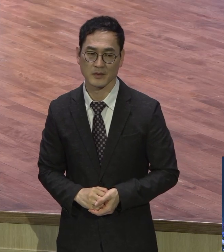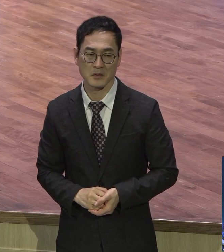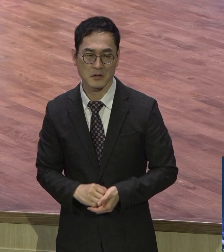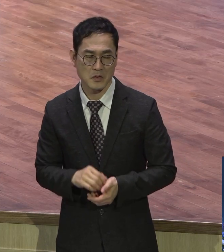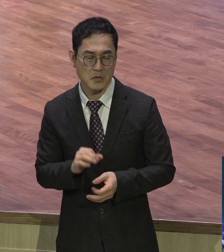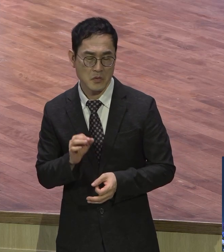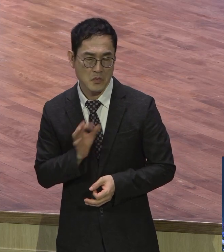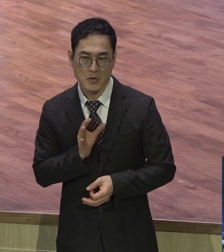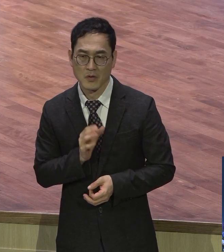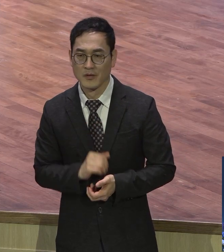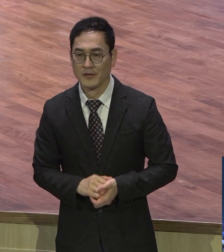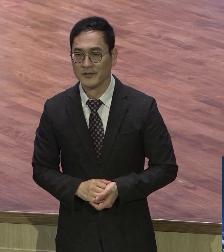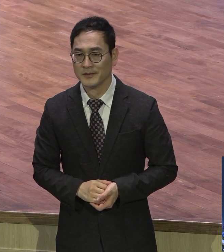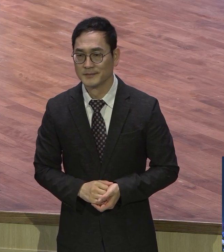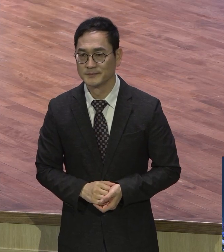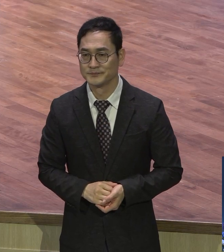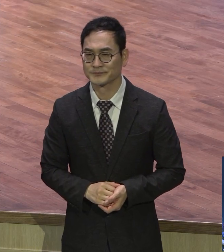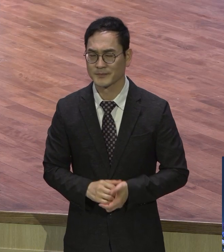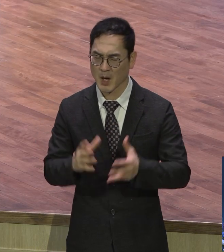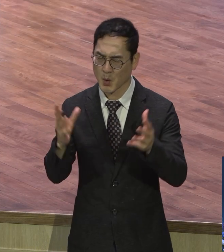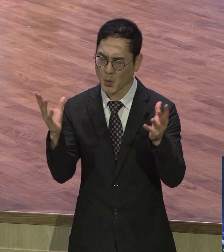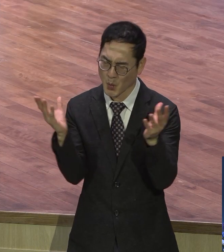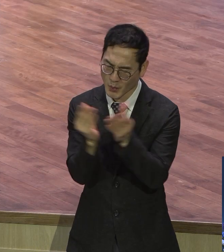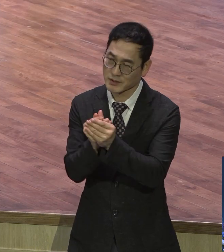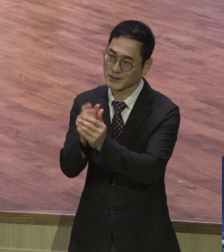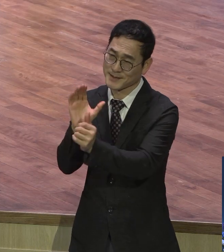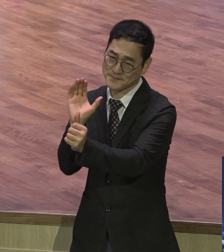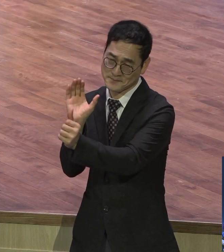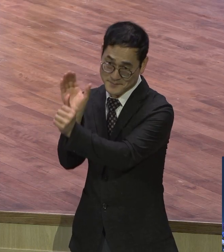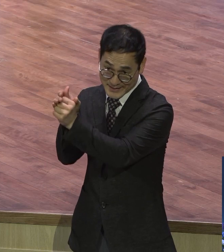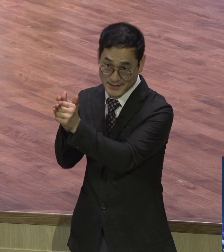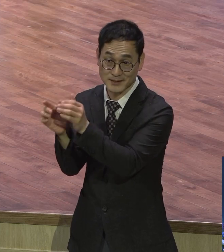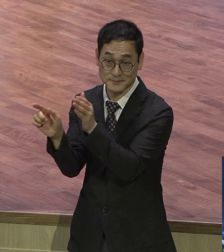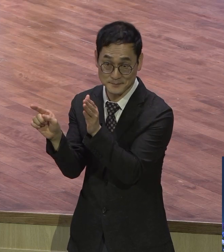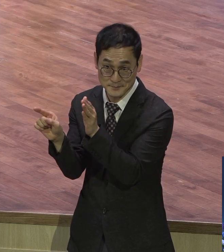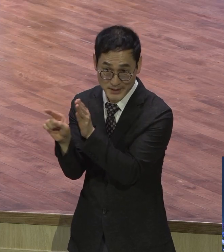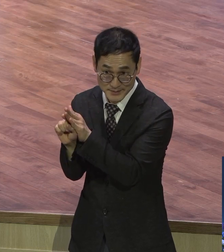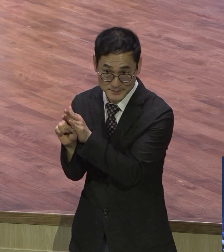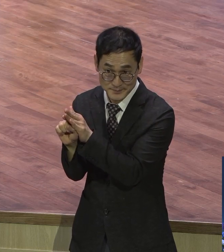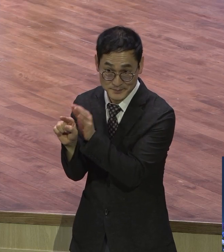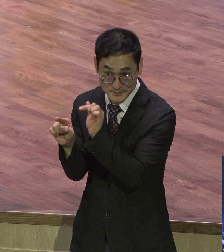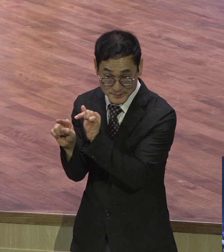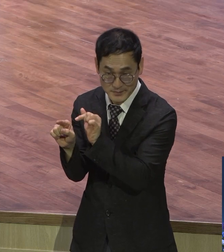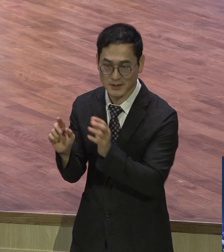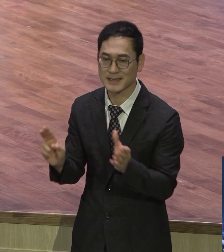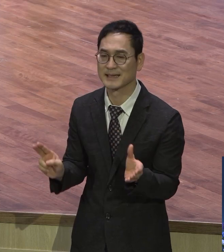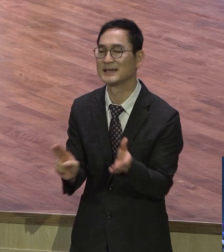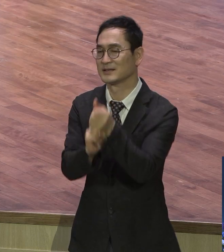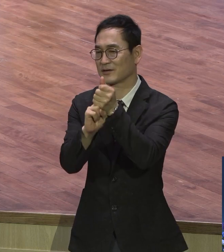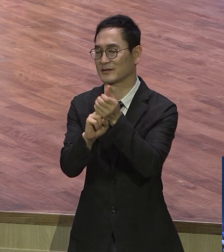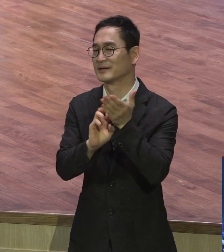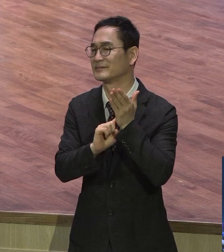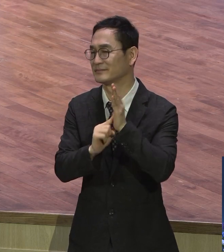그렇습니다. 온전히 맡기는 믿음이 기적을 낳습니다.